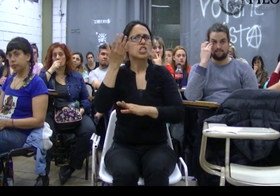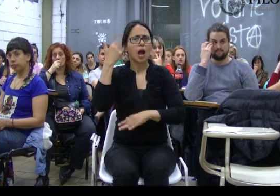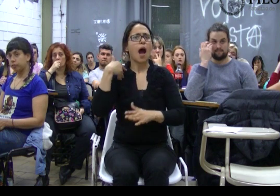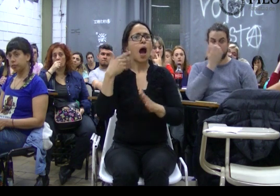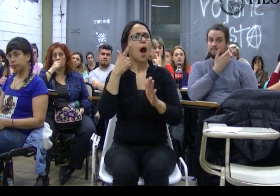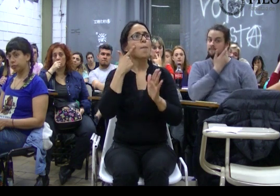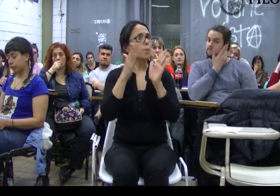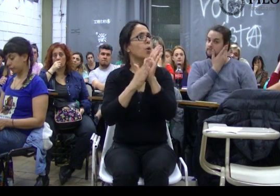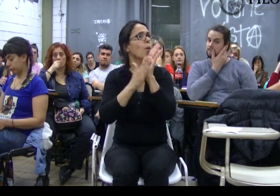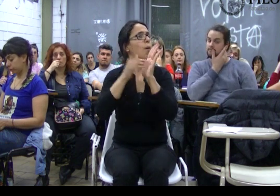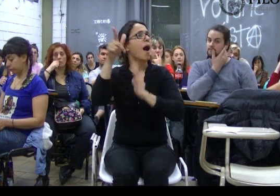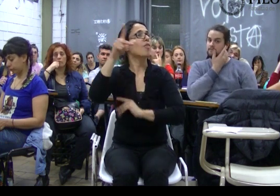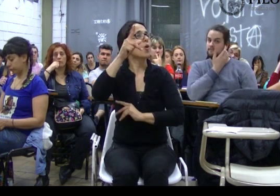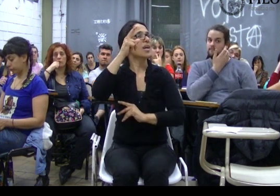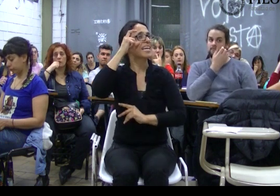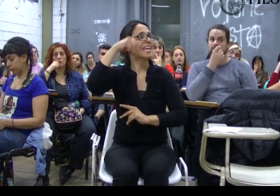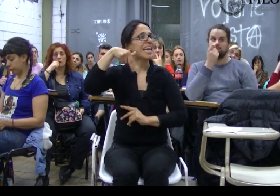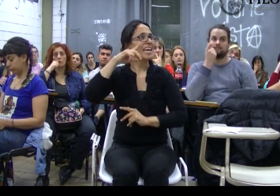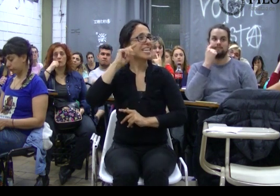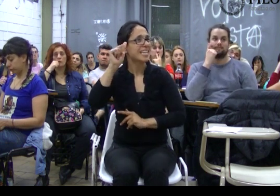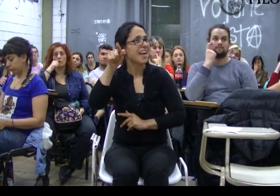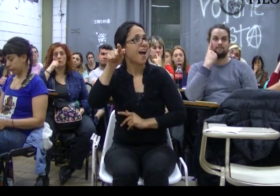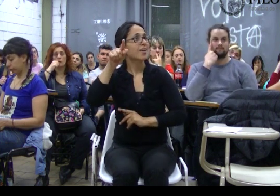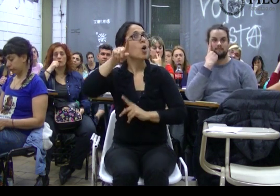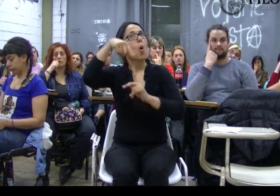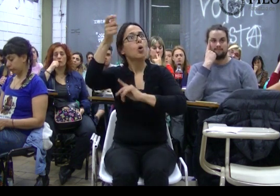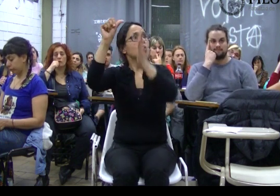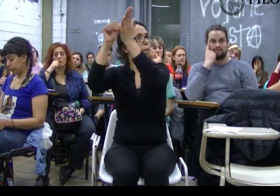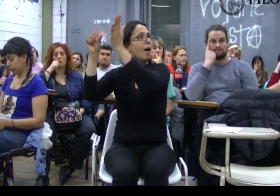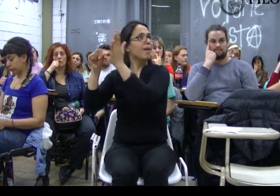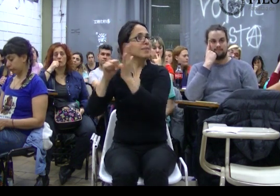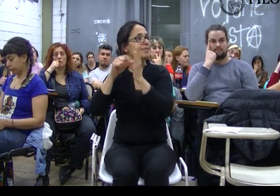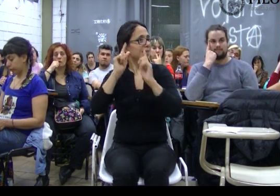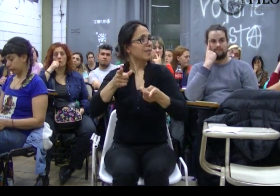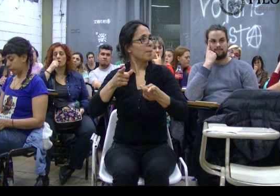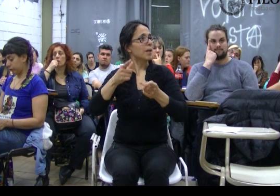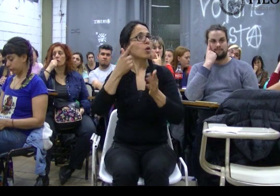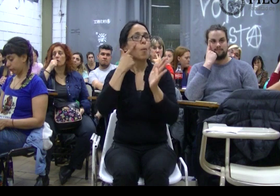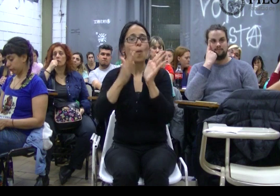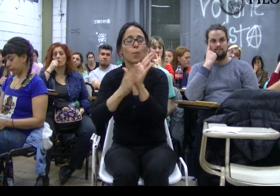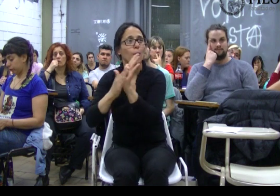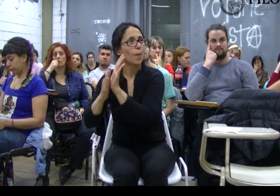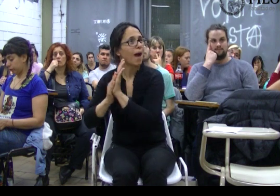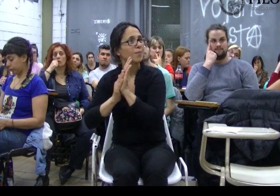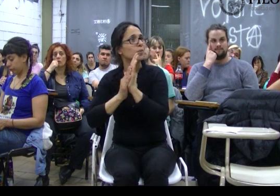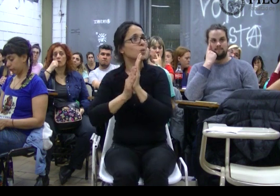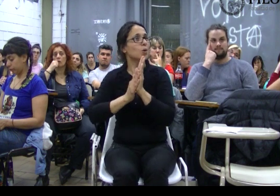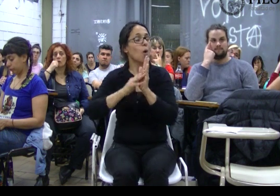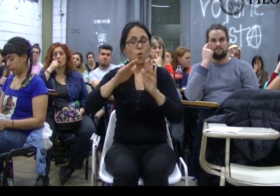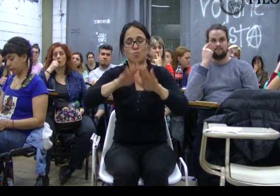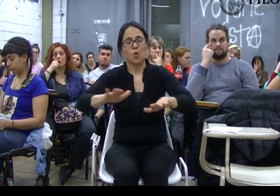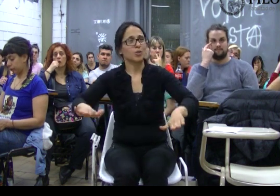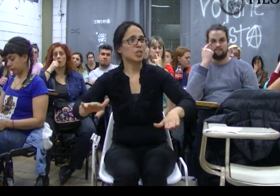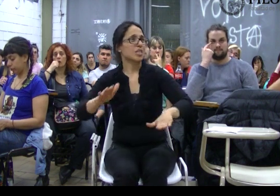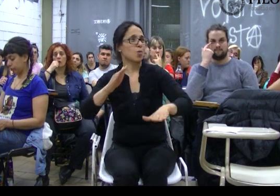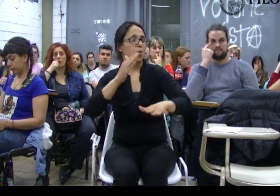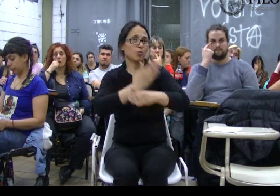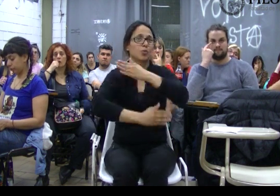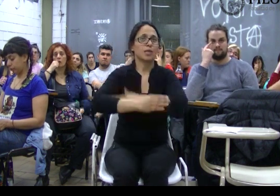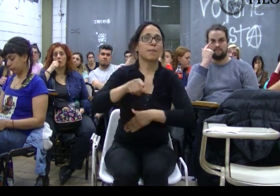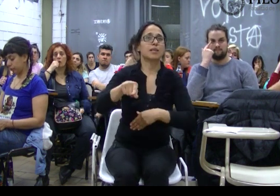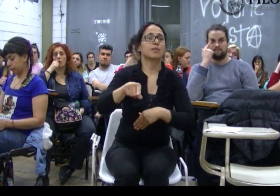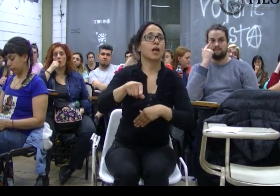en Kenia y que se está empezando a probar en todos los países para todos los niños y niñas con discapacidad. Esta